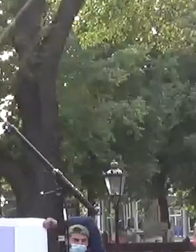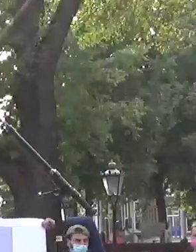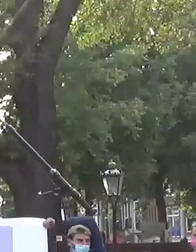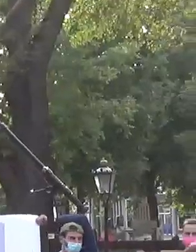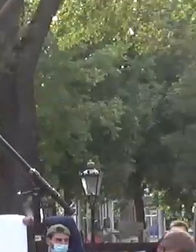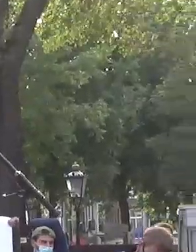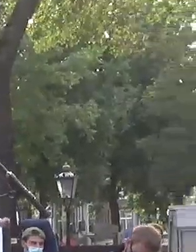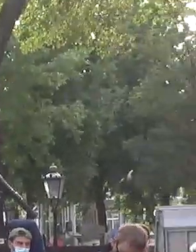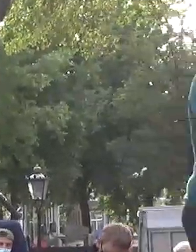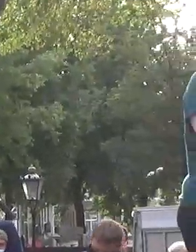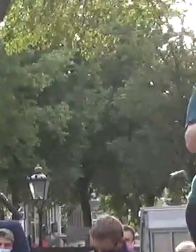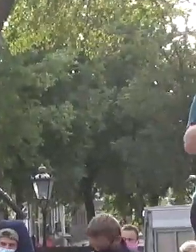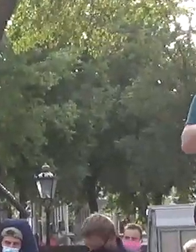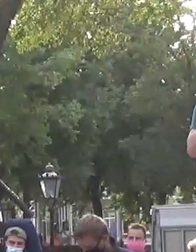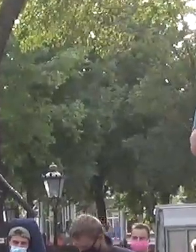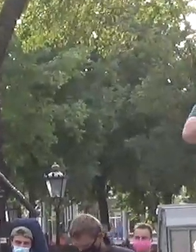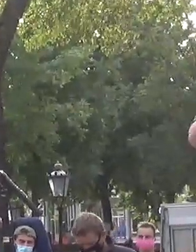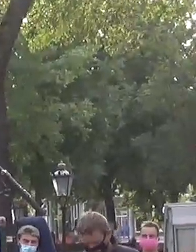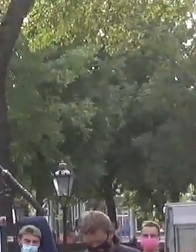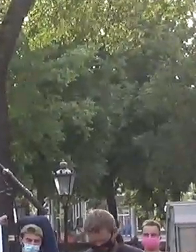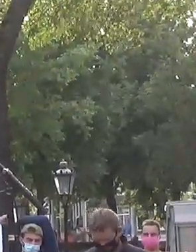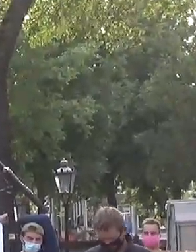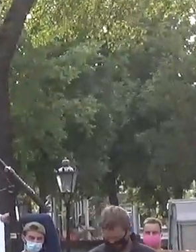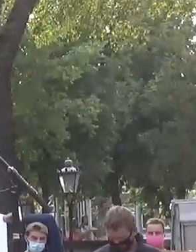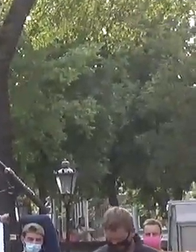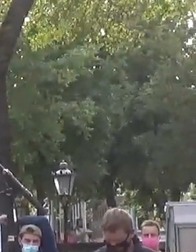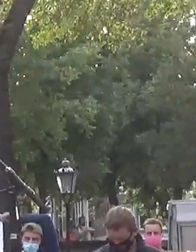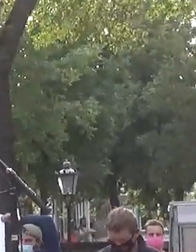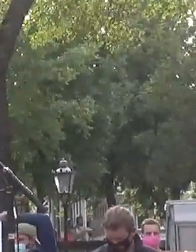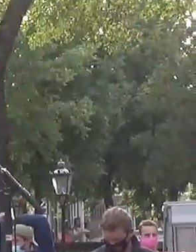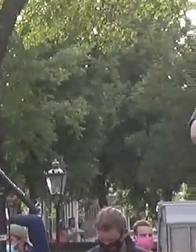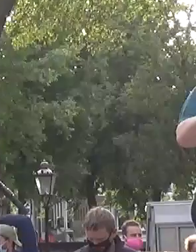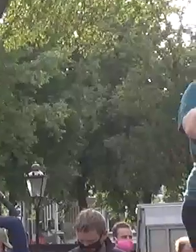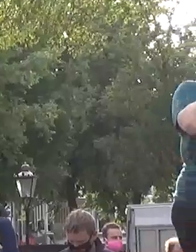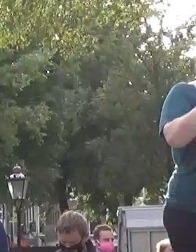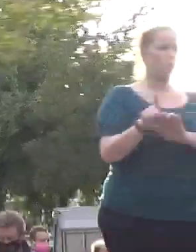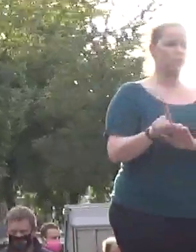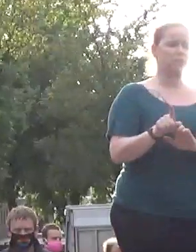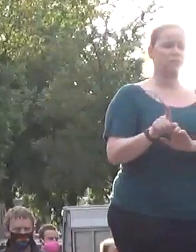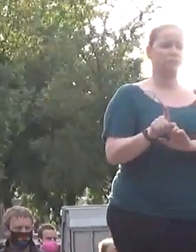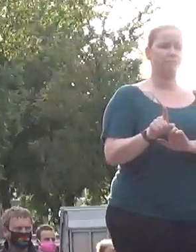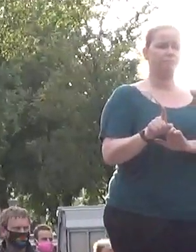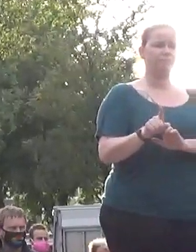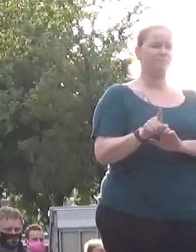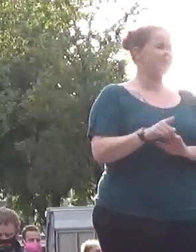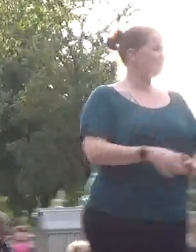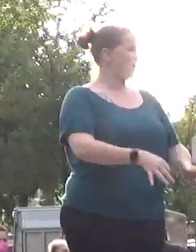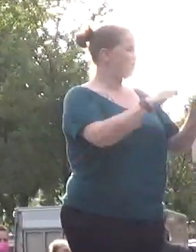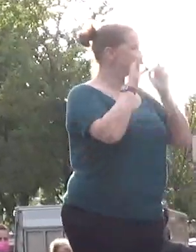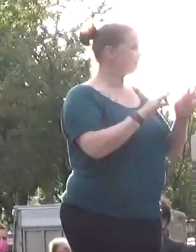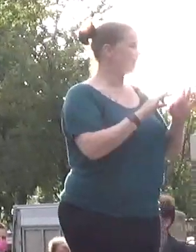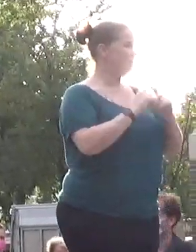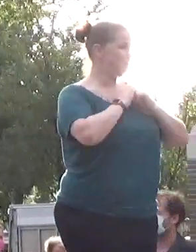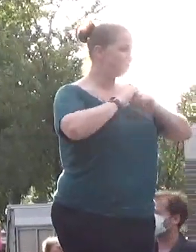voorbaat gecategoriseerd wordt als onnatuurlijk en een ongeordendheid? Wat is het vertrouwen in pastoren